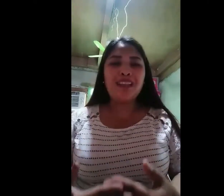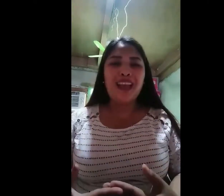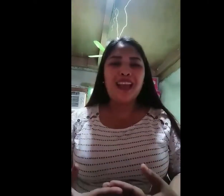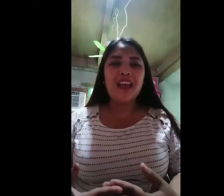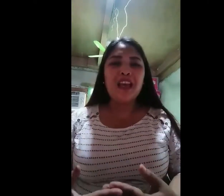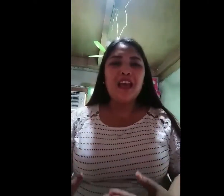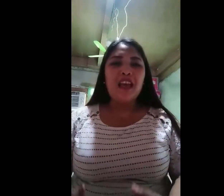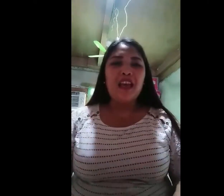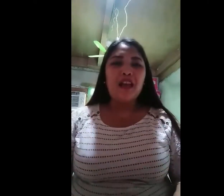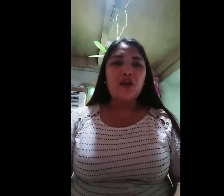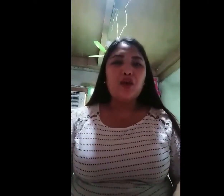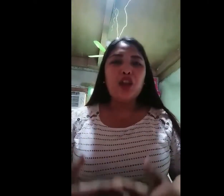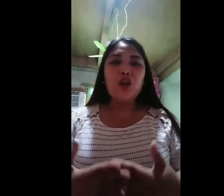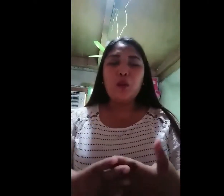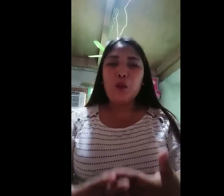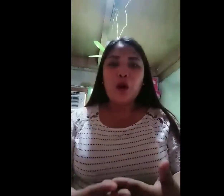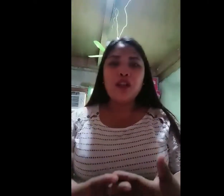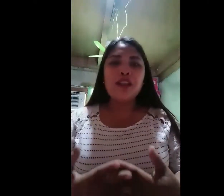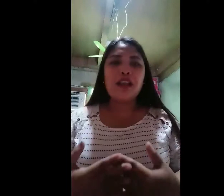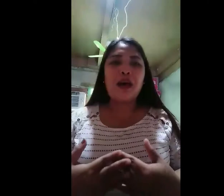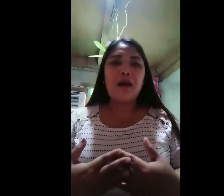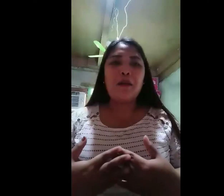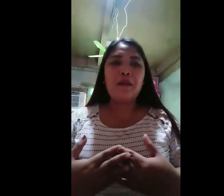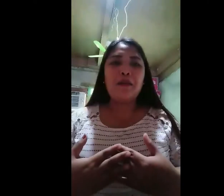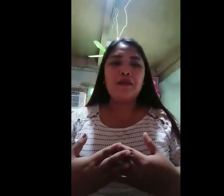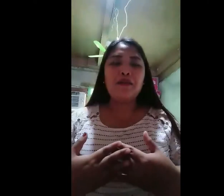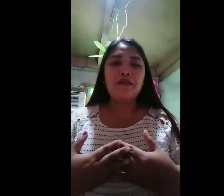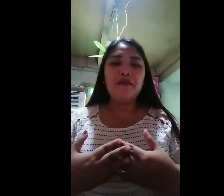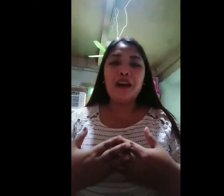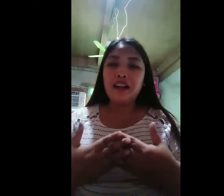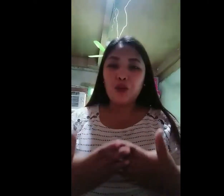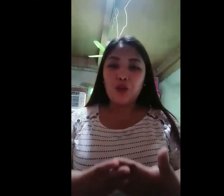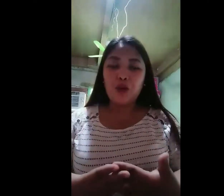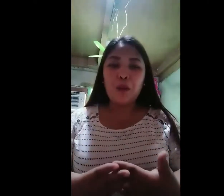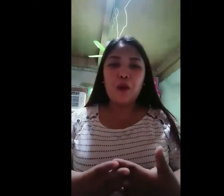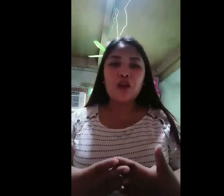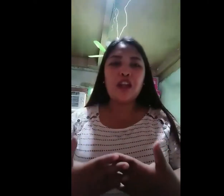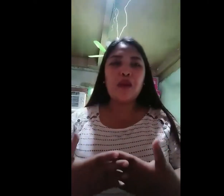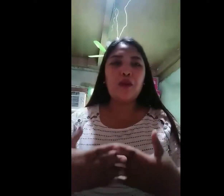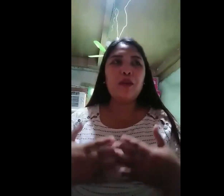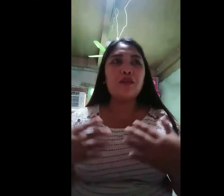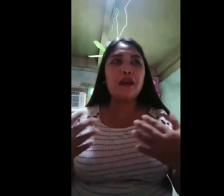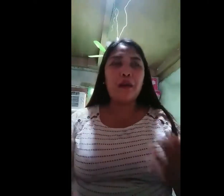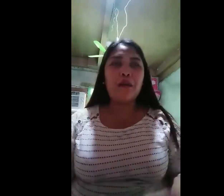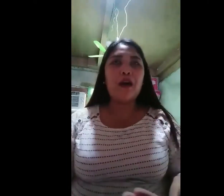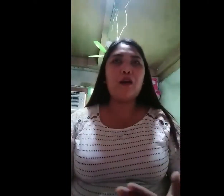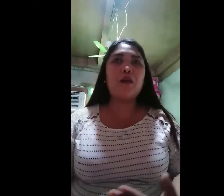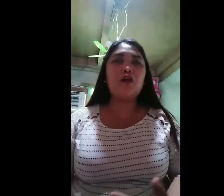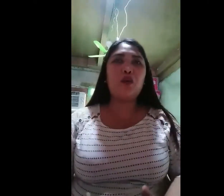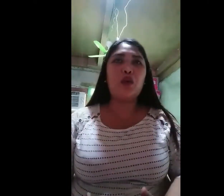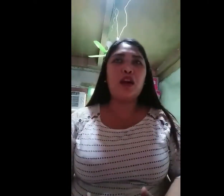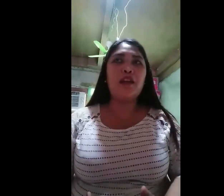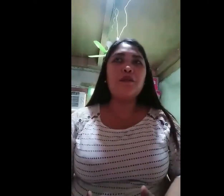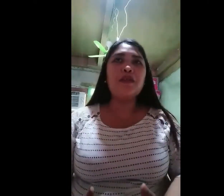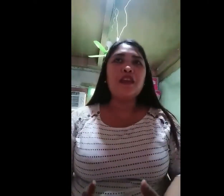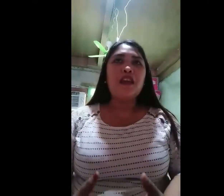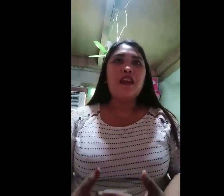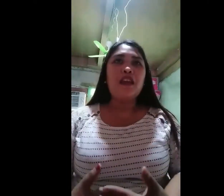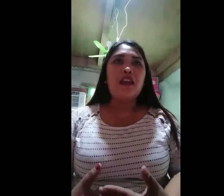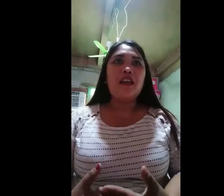mag-sign. And continue po sa mga natulong nyo po. Sana po mas marami pa kayong matulungan.